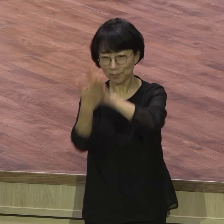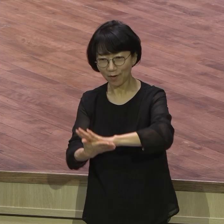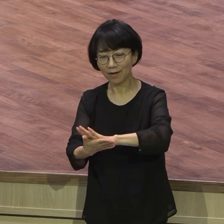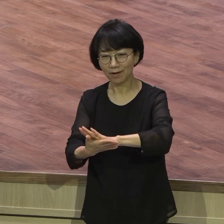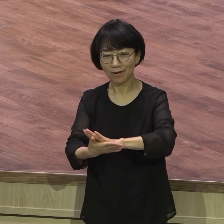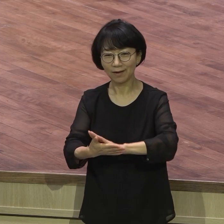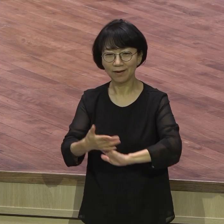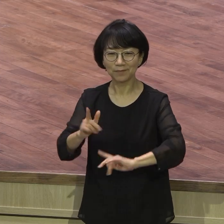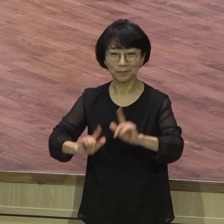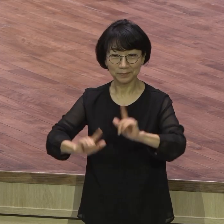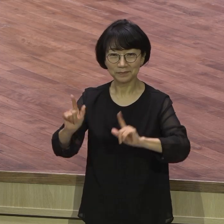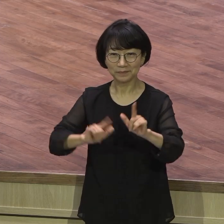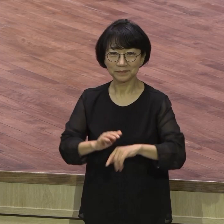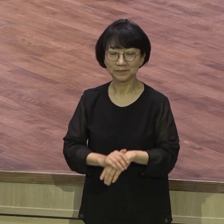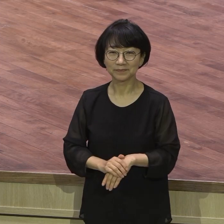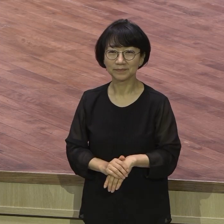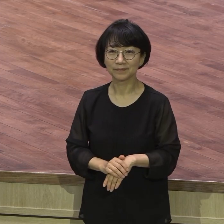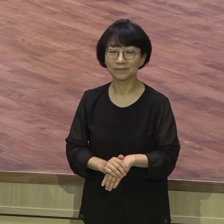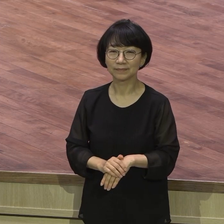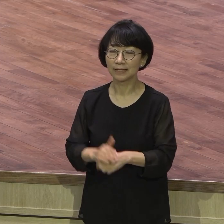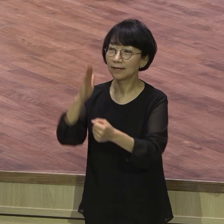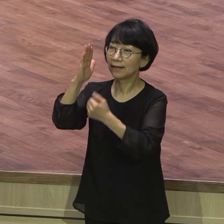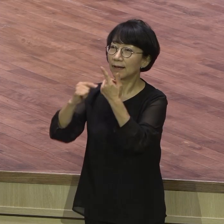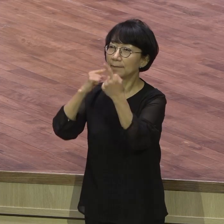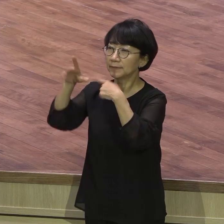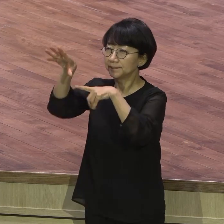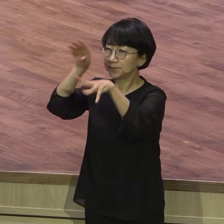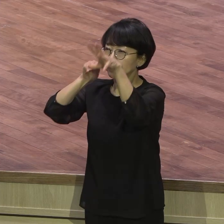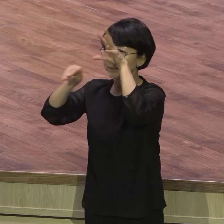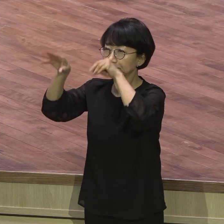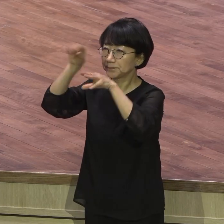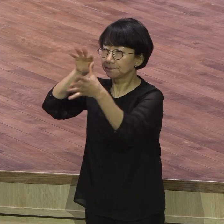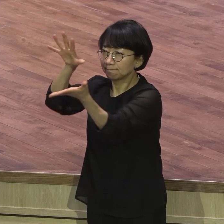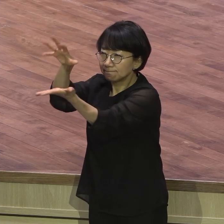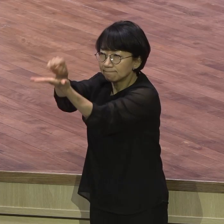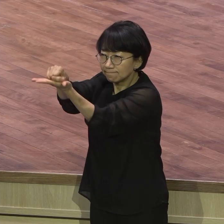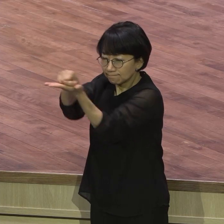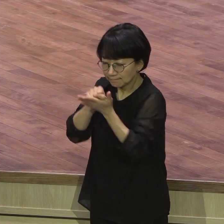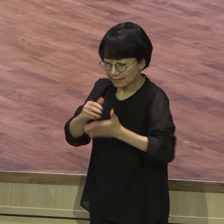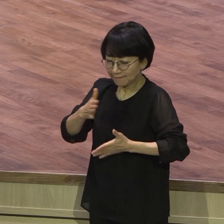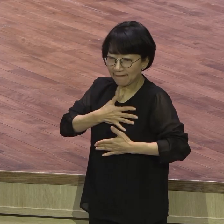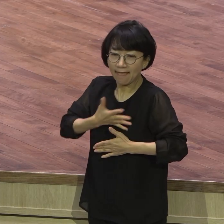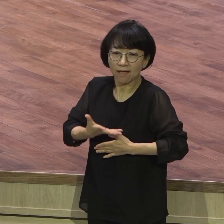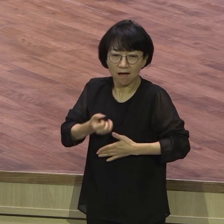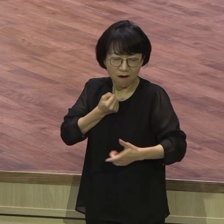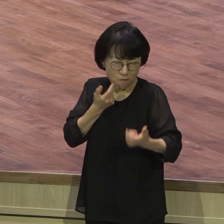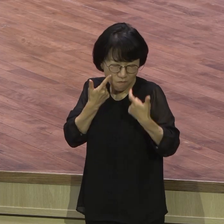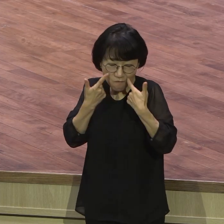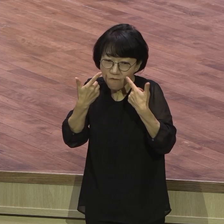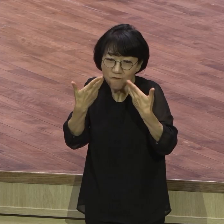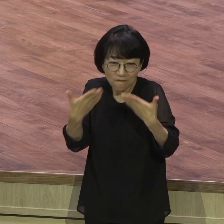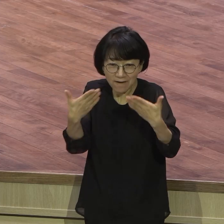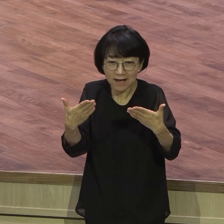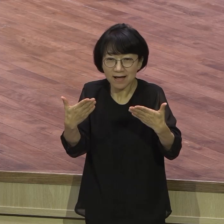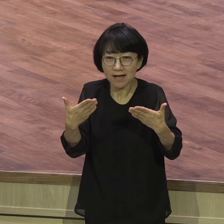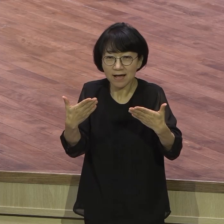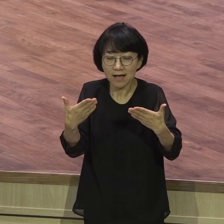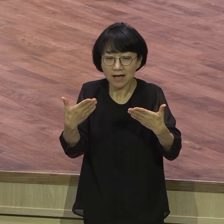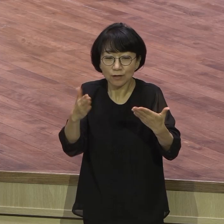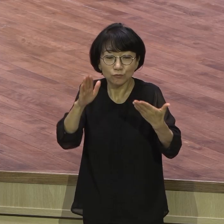자, 말씀을 듣고 말씀을 자신의 것으로 확실히 불이 내리는 불을 내는 것 여기에 더 나아가서 이제는